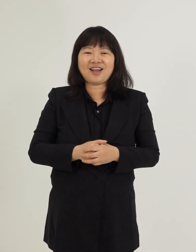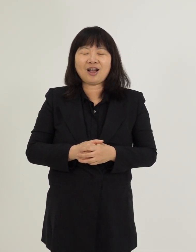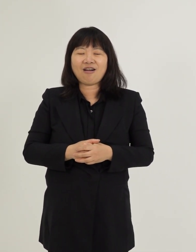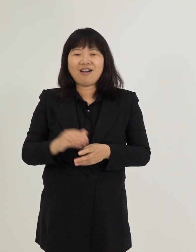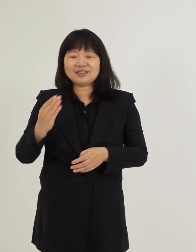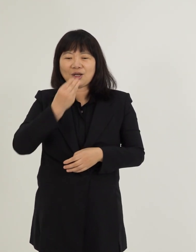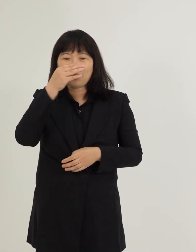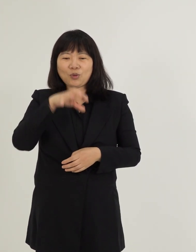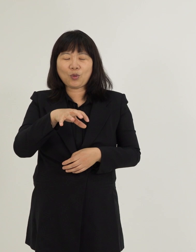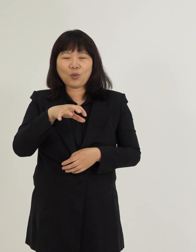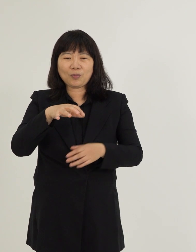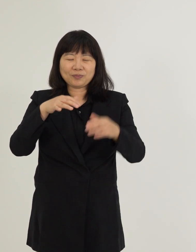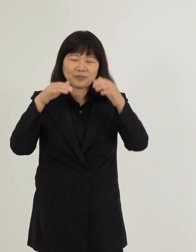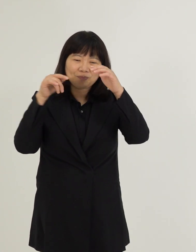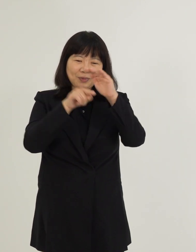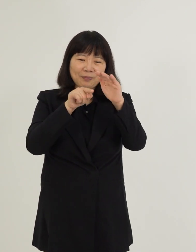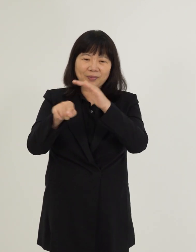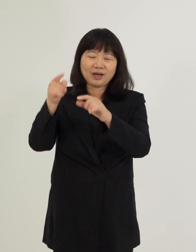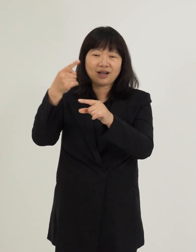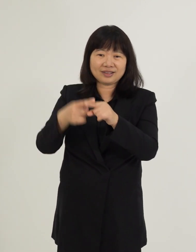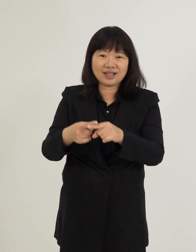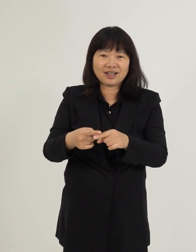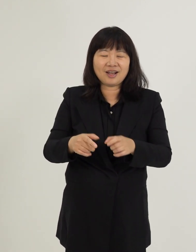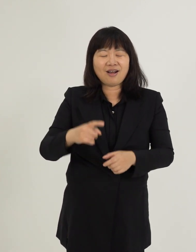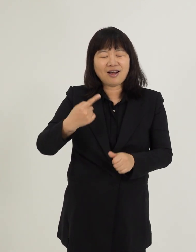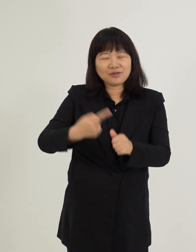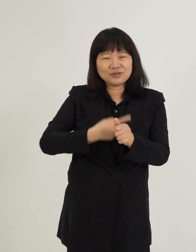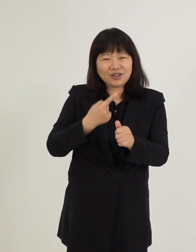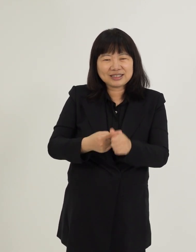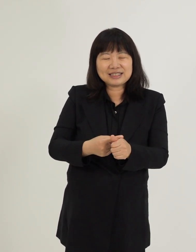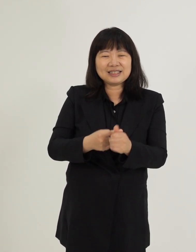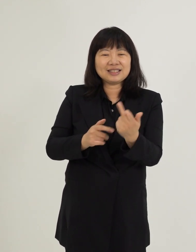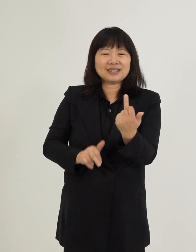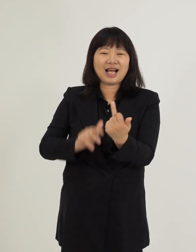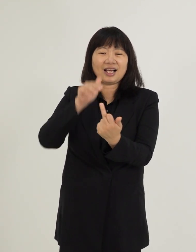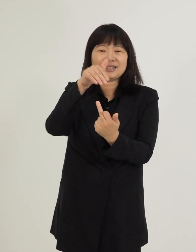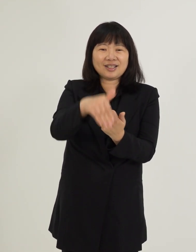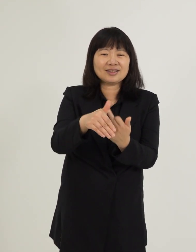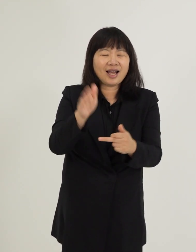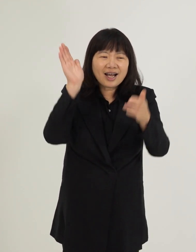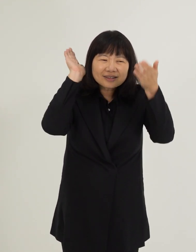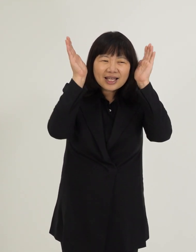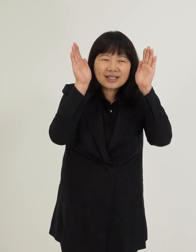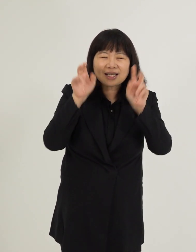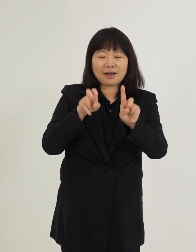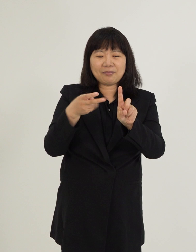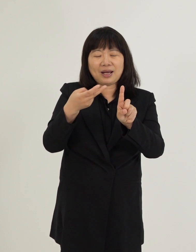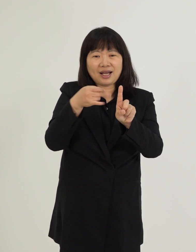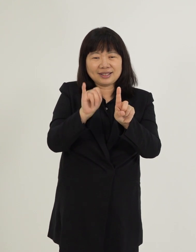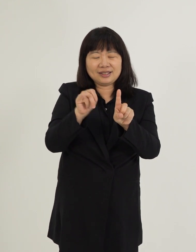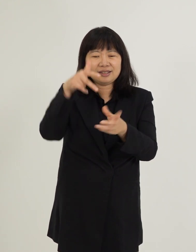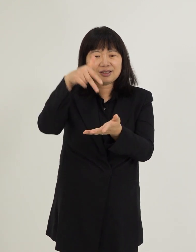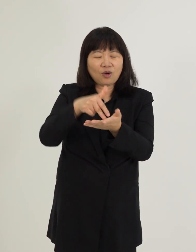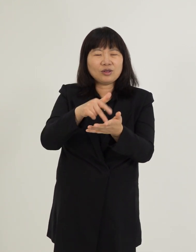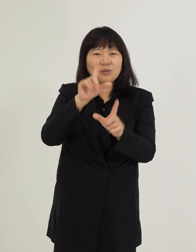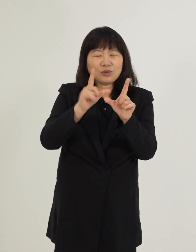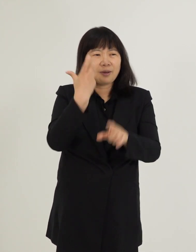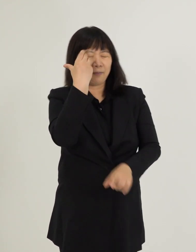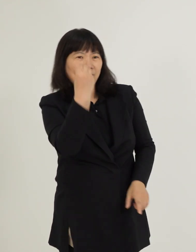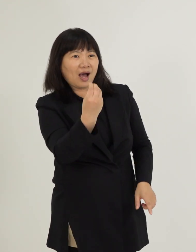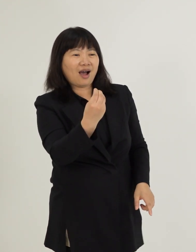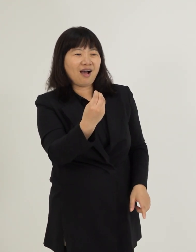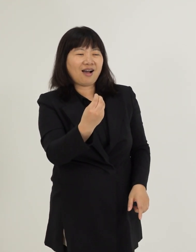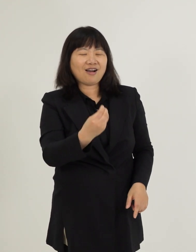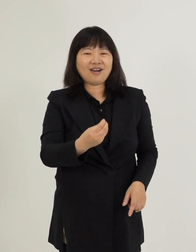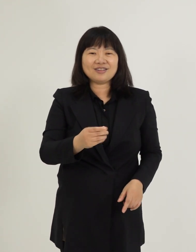성지를 다 일일이 탐사하다가 우연히 그 산 등성에서 나귀 한 마리가 서 있는 걸 봤어요. 그래서 이렇게 엉덩이도